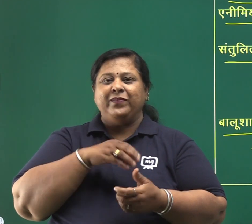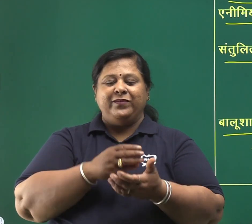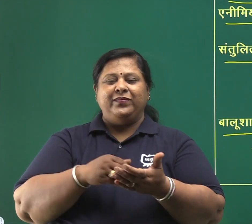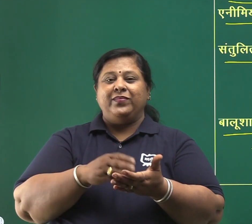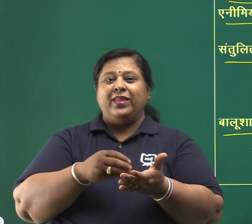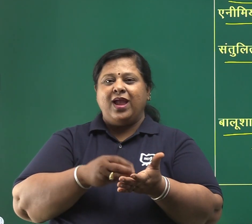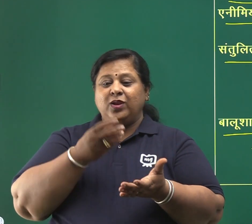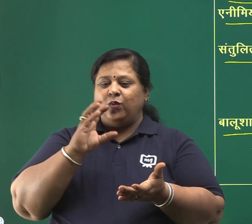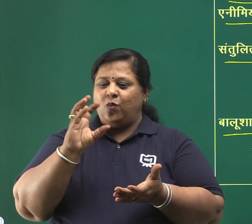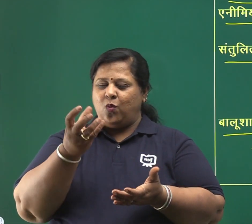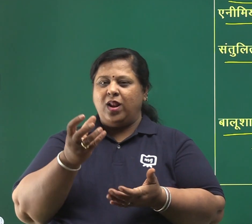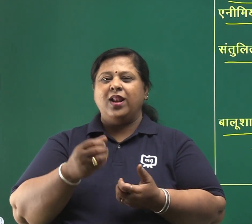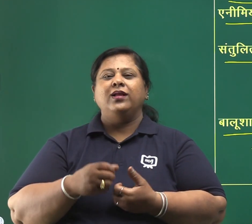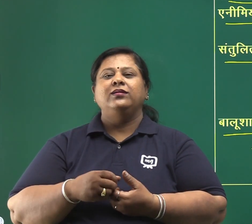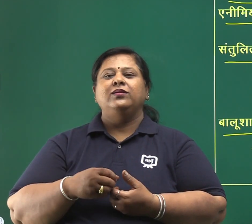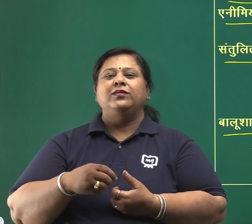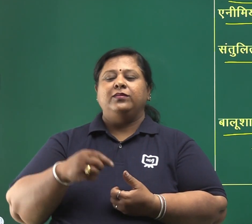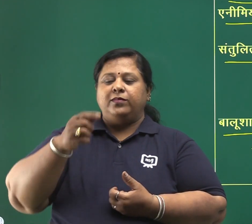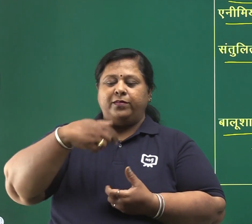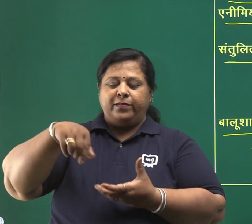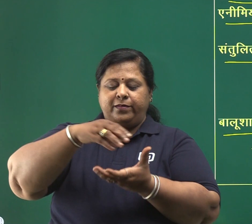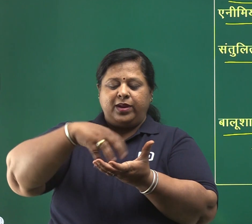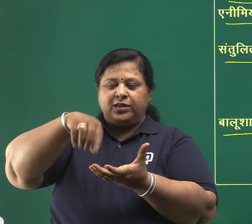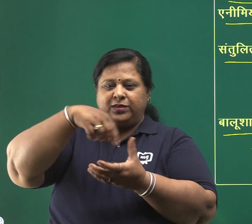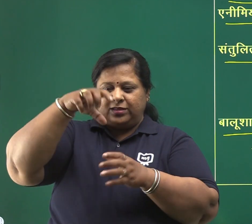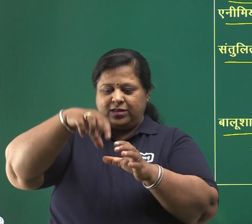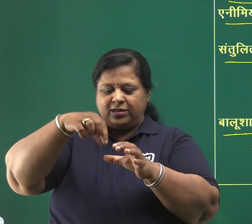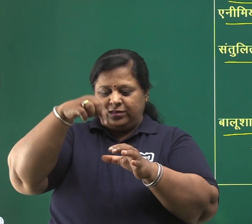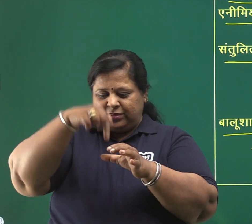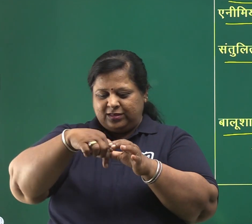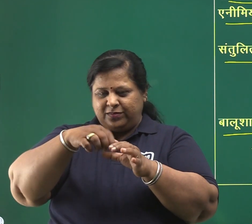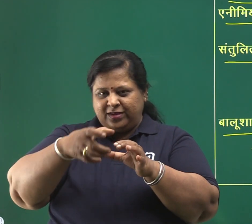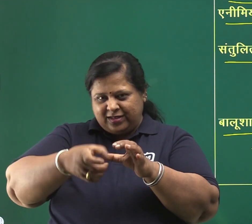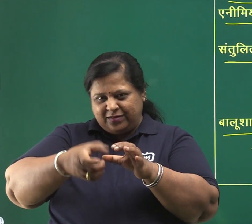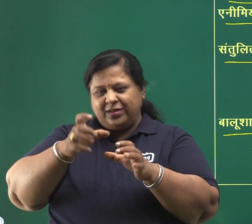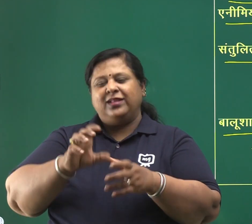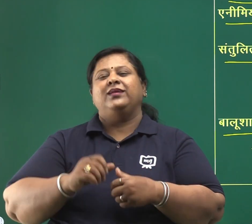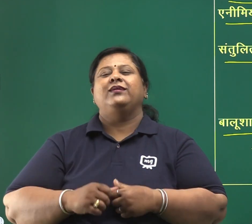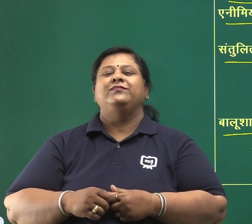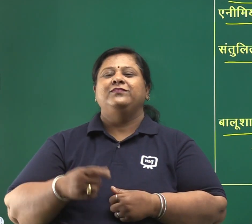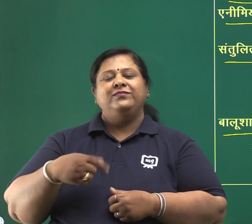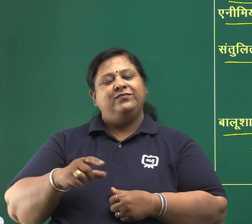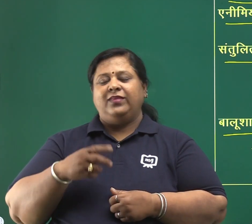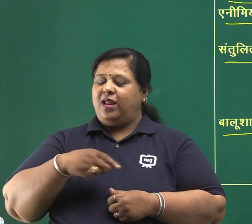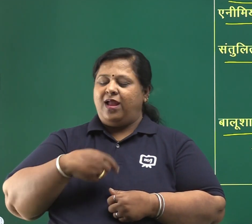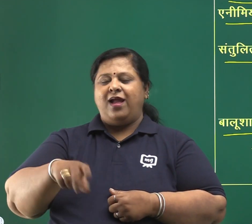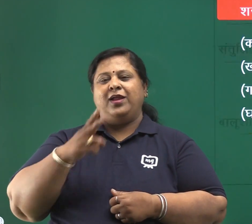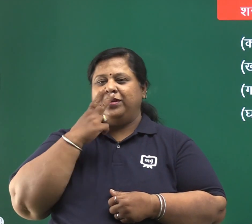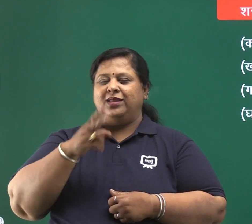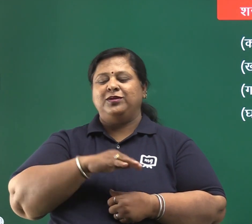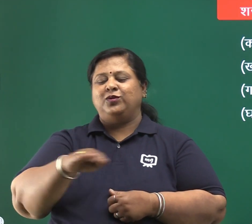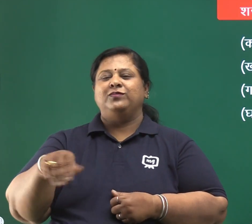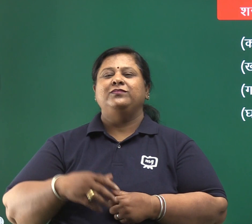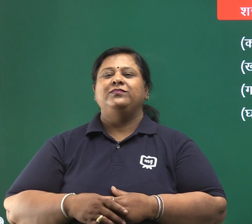जो गोल तथा बीच में से दबी रहती है। आगे बढ़ते हैं